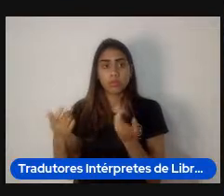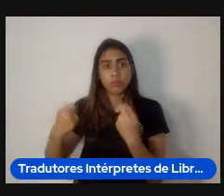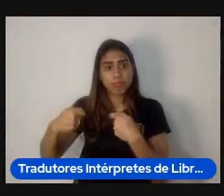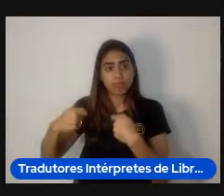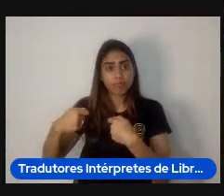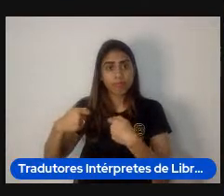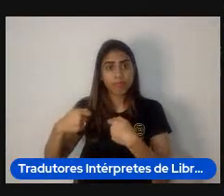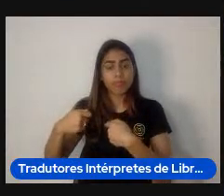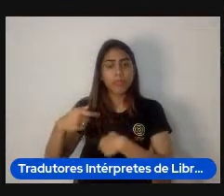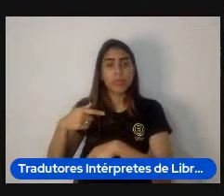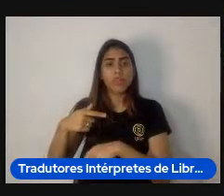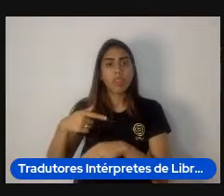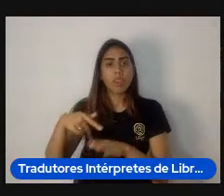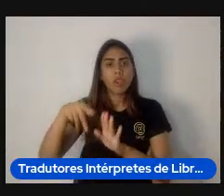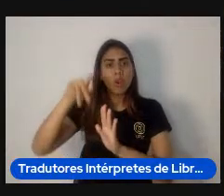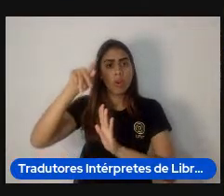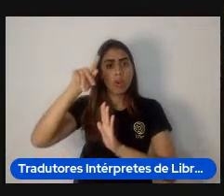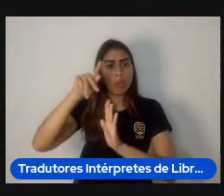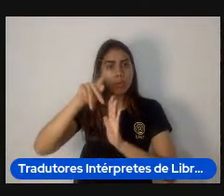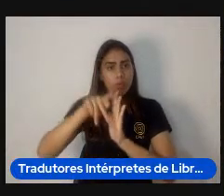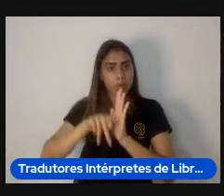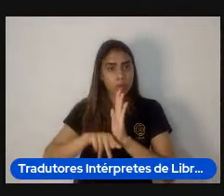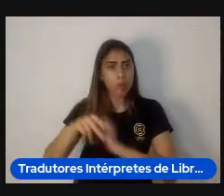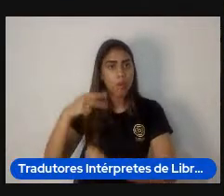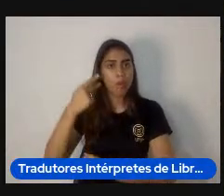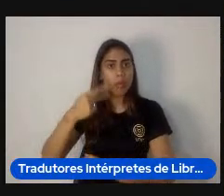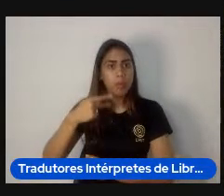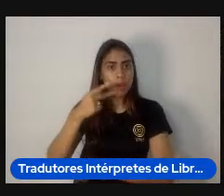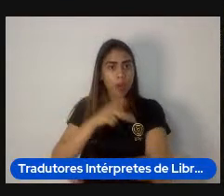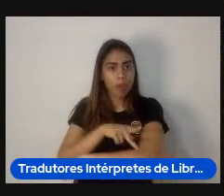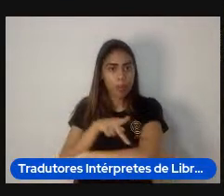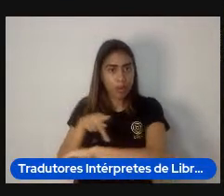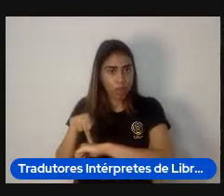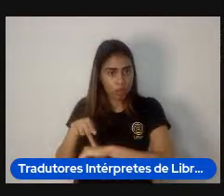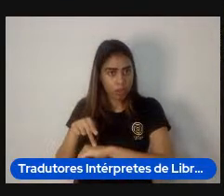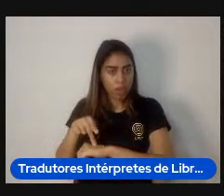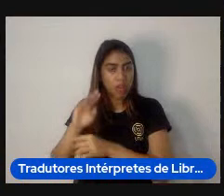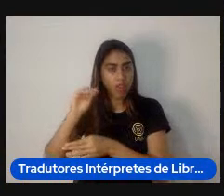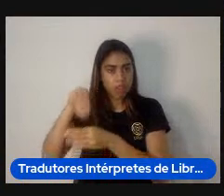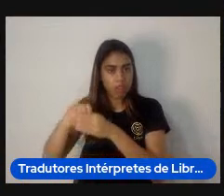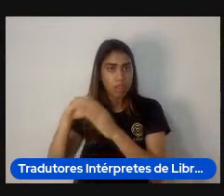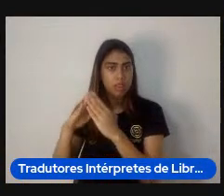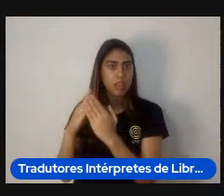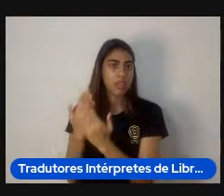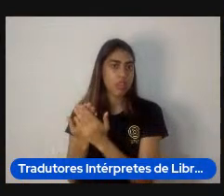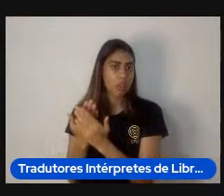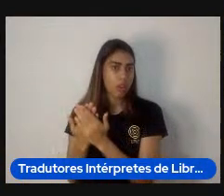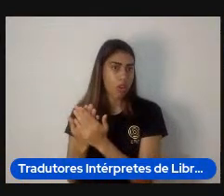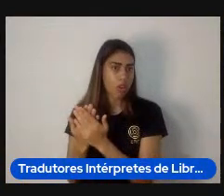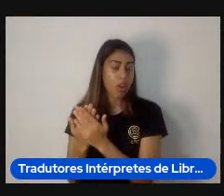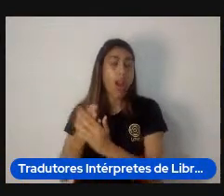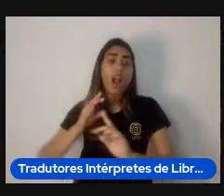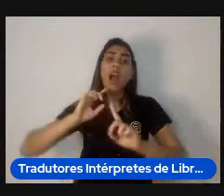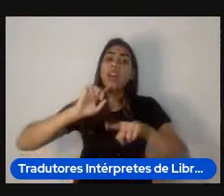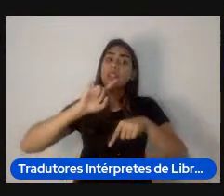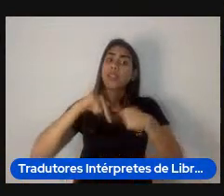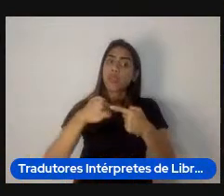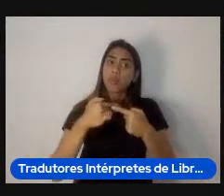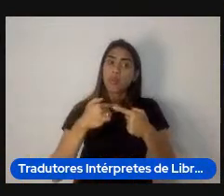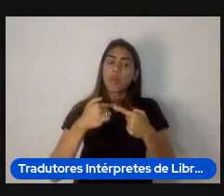político-pedagógico e se desdobra nas ações de planejamento, na prática em sala de aula e no processo de avaliação